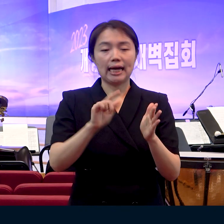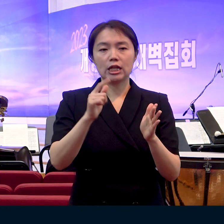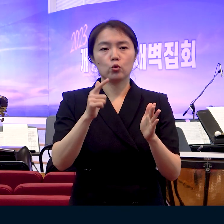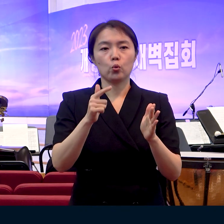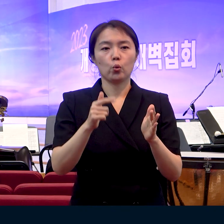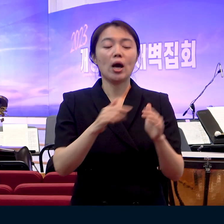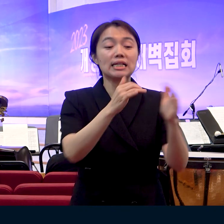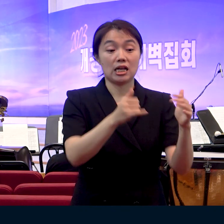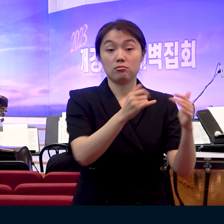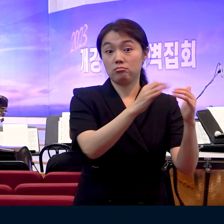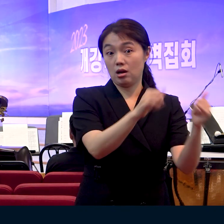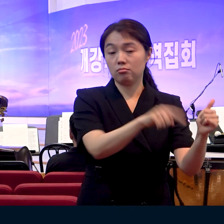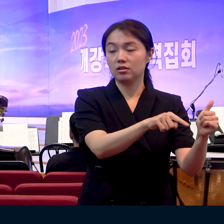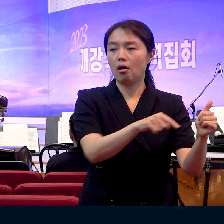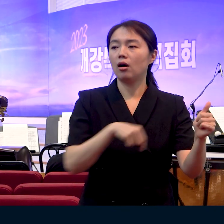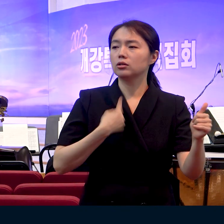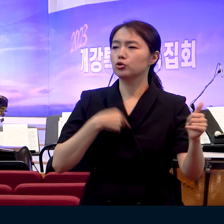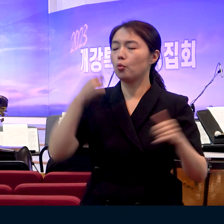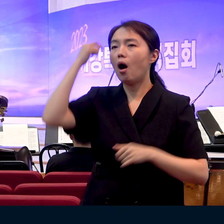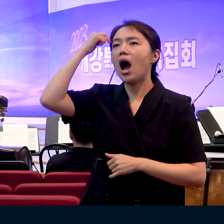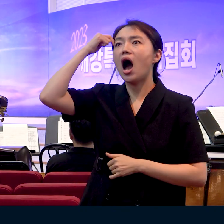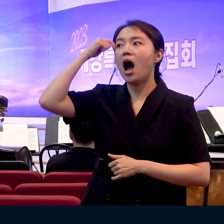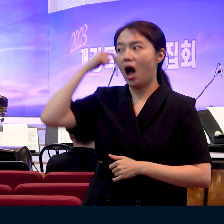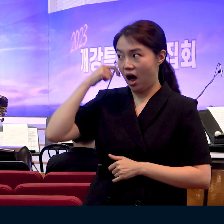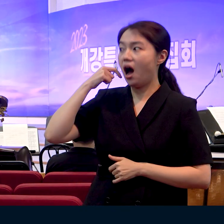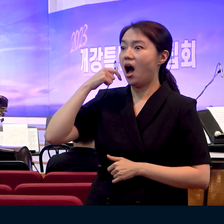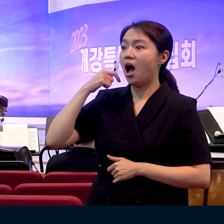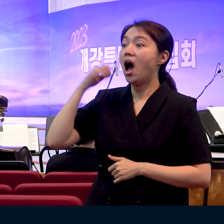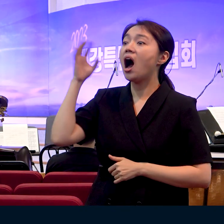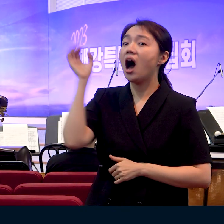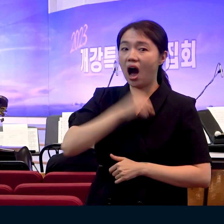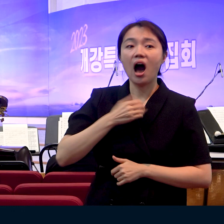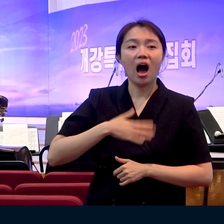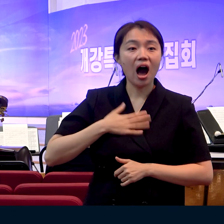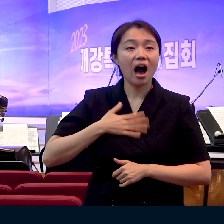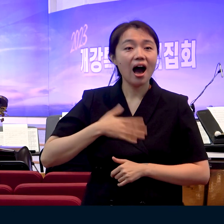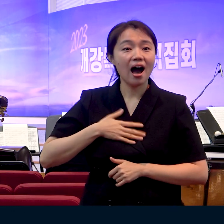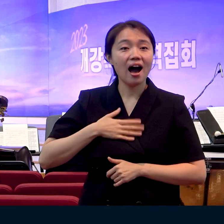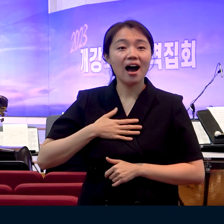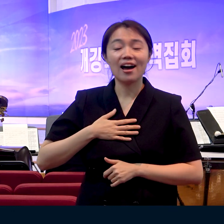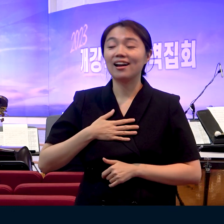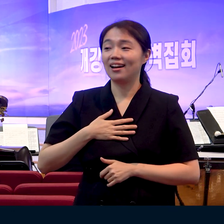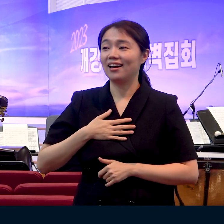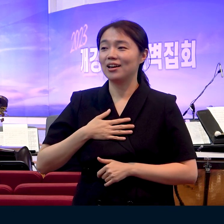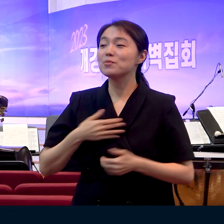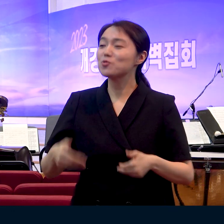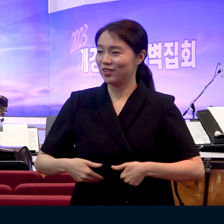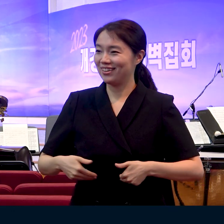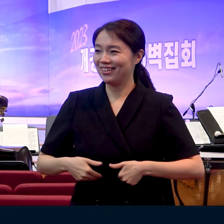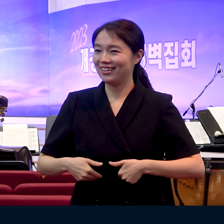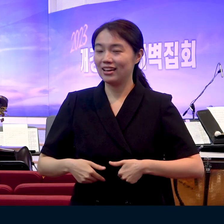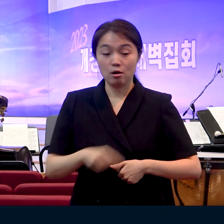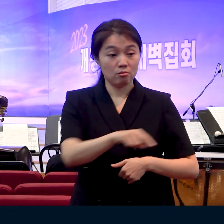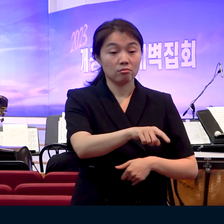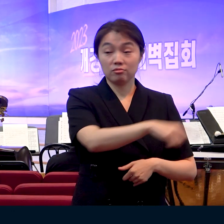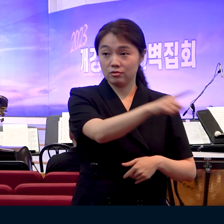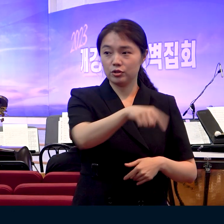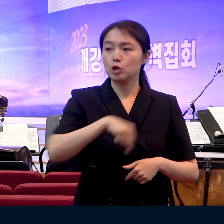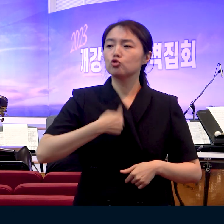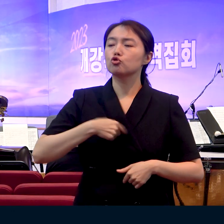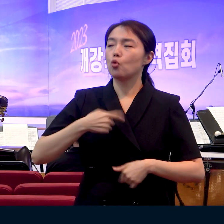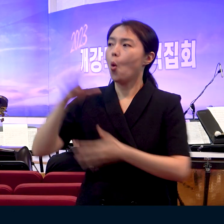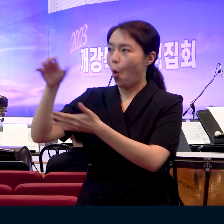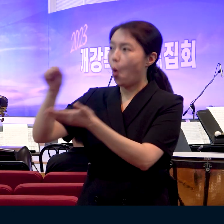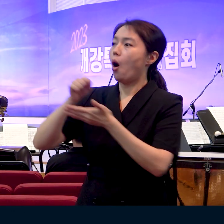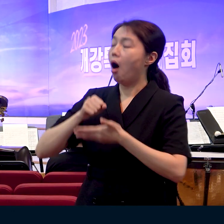뭐예요? 느끼게 해줘야 돼요. 그들이 느끼게 해줘야 돼요. 그리고 그래서 그들이 스스로 받아들이게 해야